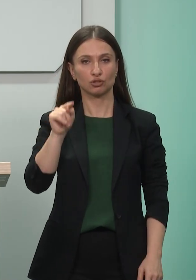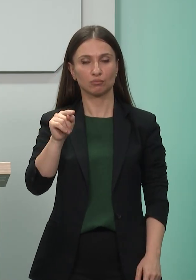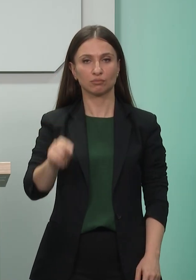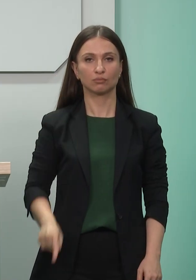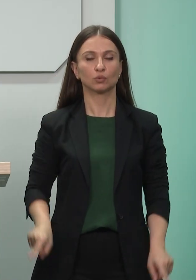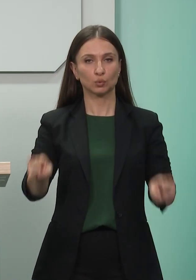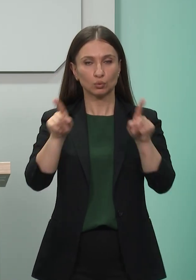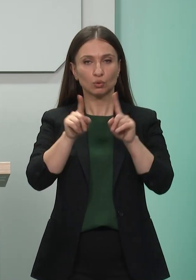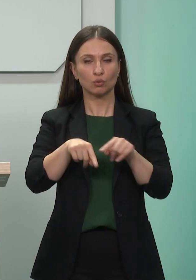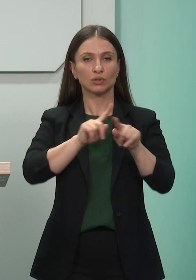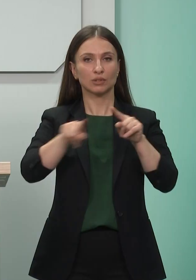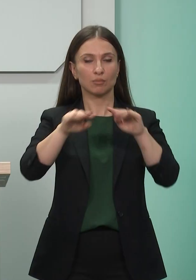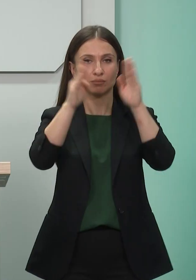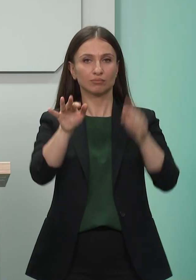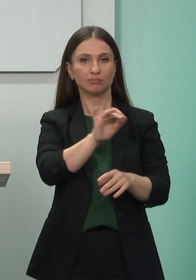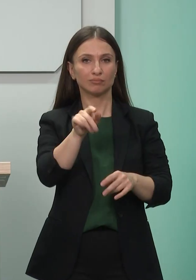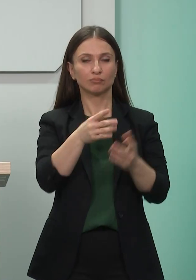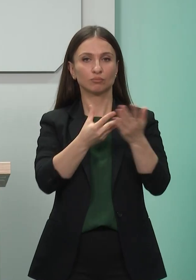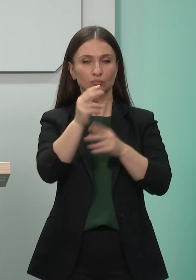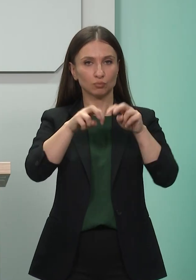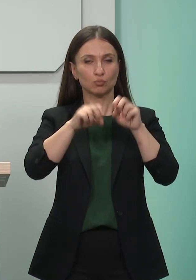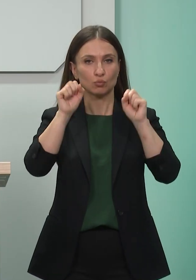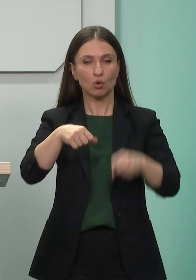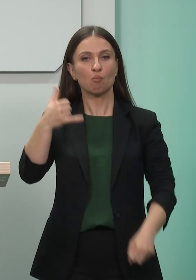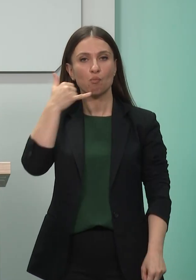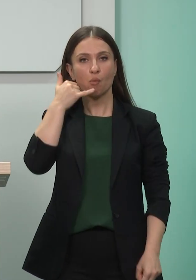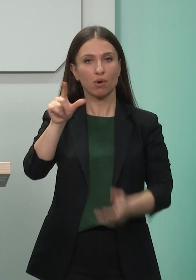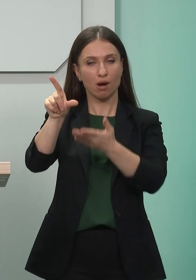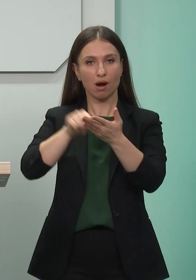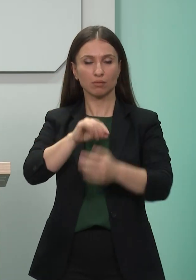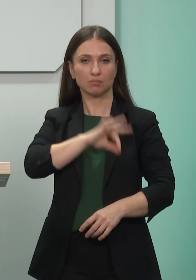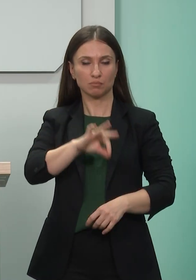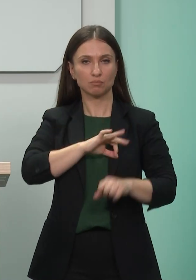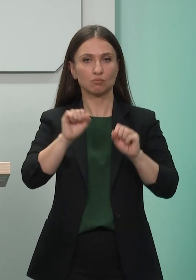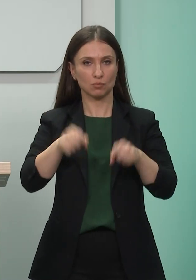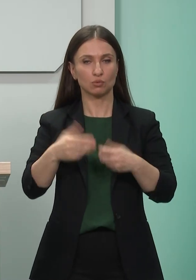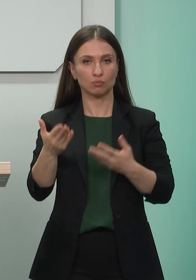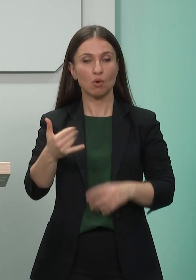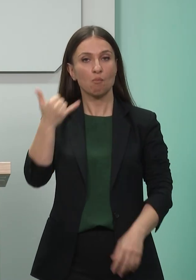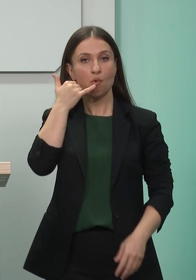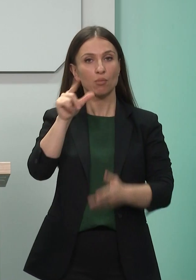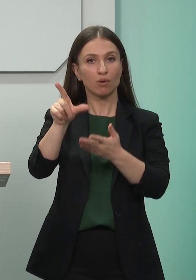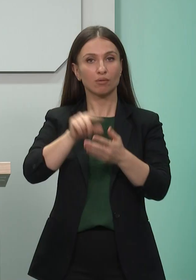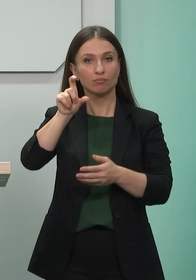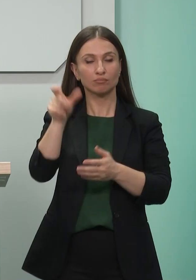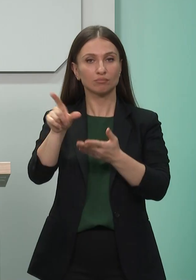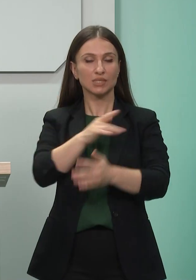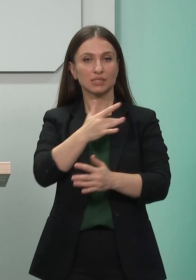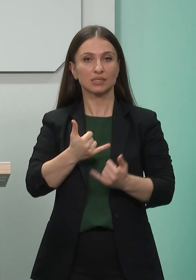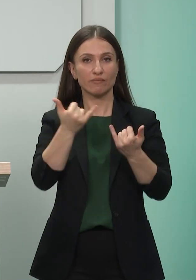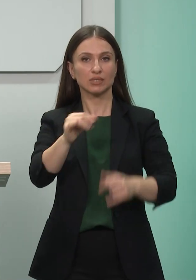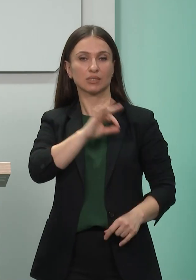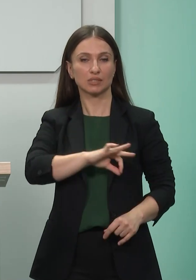voters.cc.gov.g. სწრაფი გადახდის აპარატის და მობილური აპლიკაციის გამოყენებით. მობილური აპლიკაციის